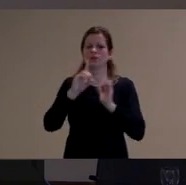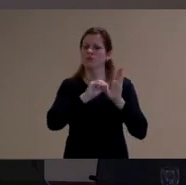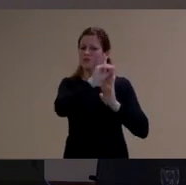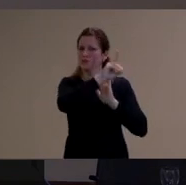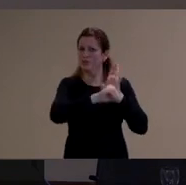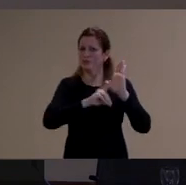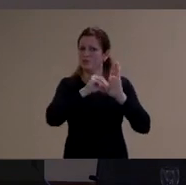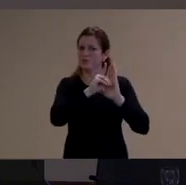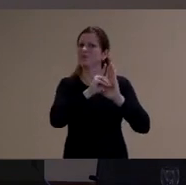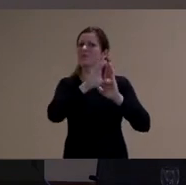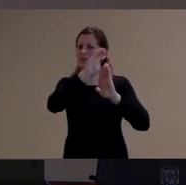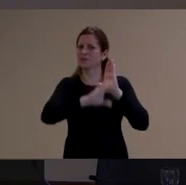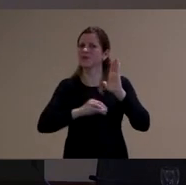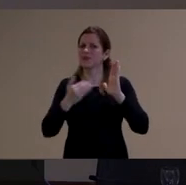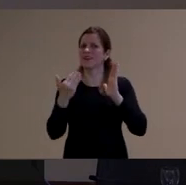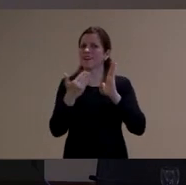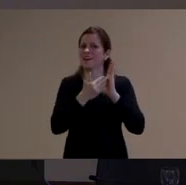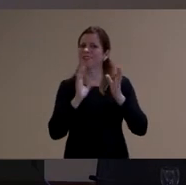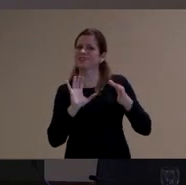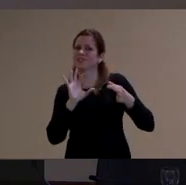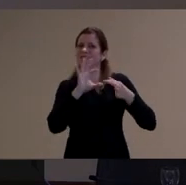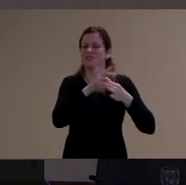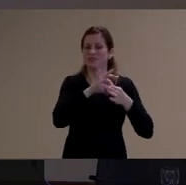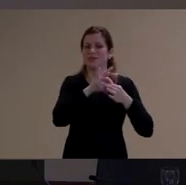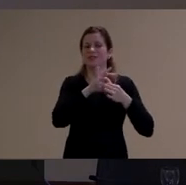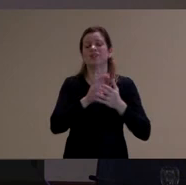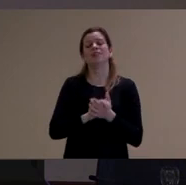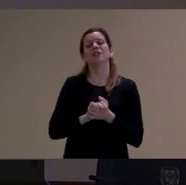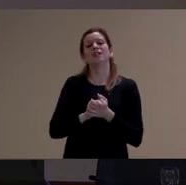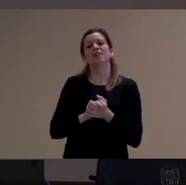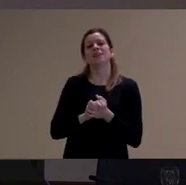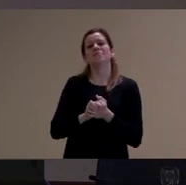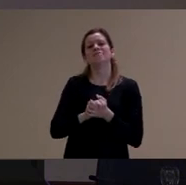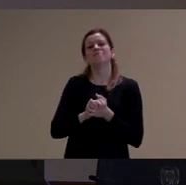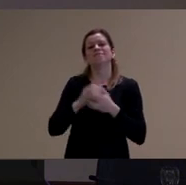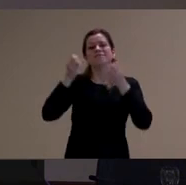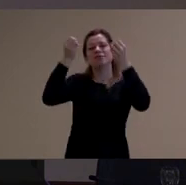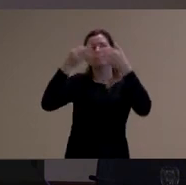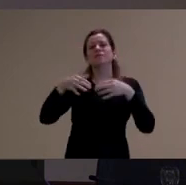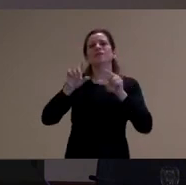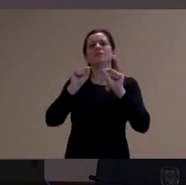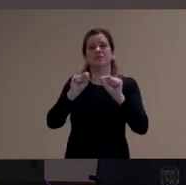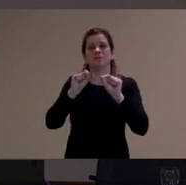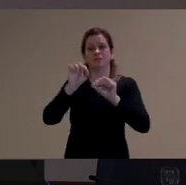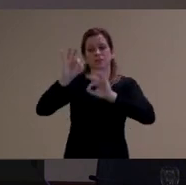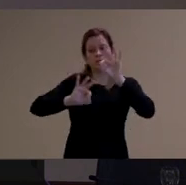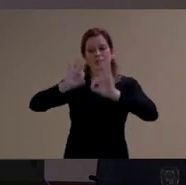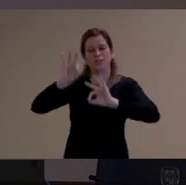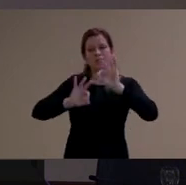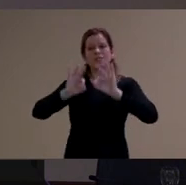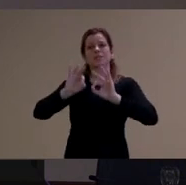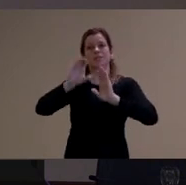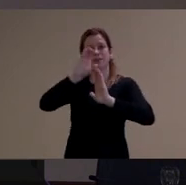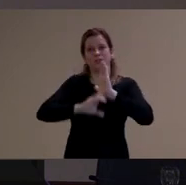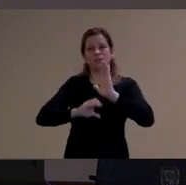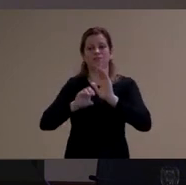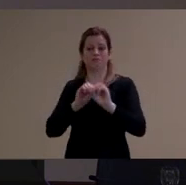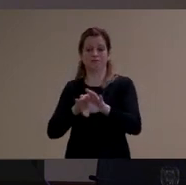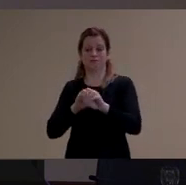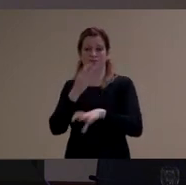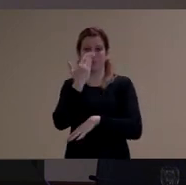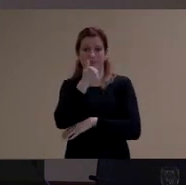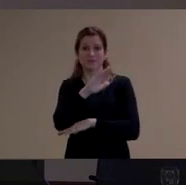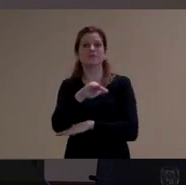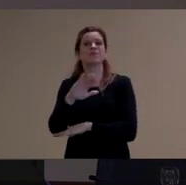curriculares onde lá no parecer diz o seguinte a organização curricular da educação infantil